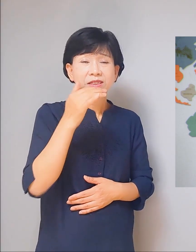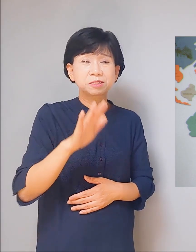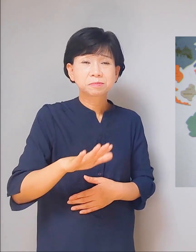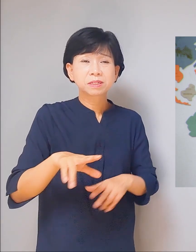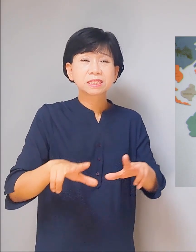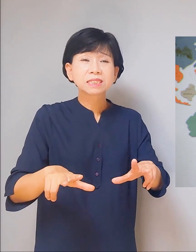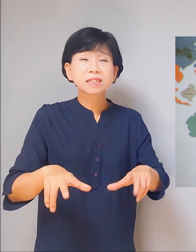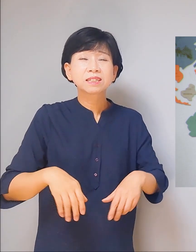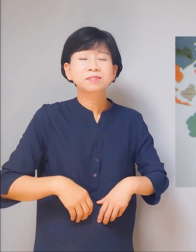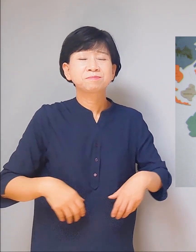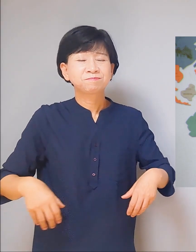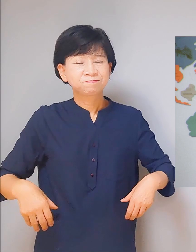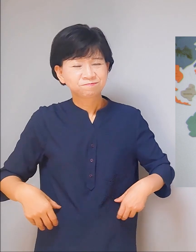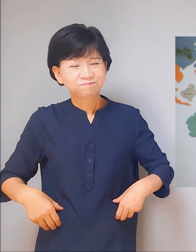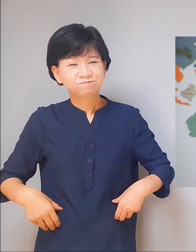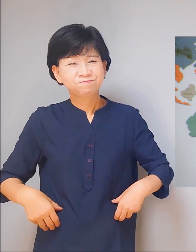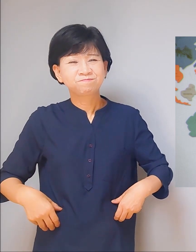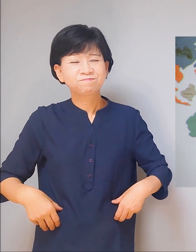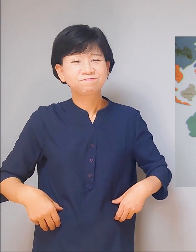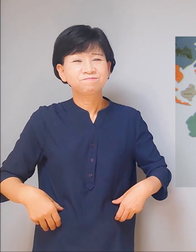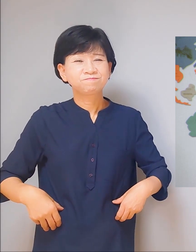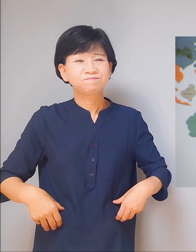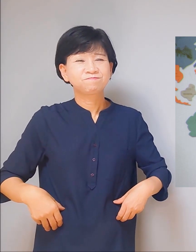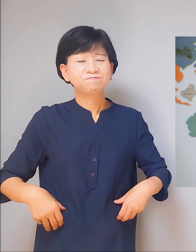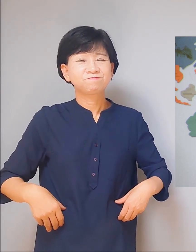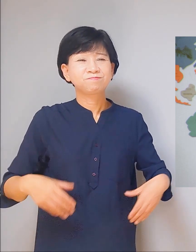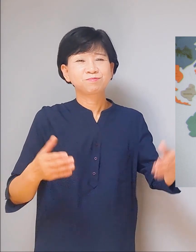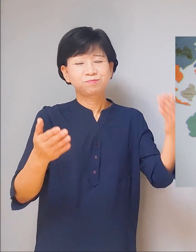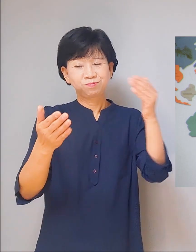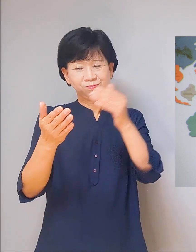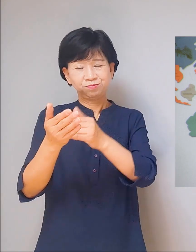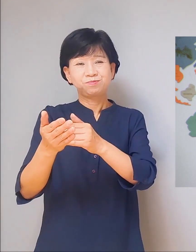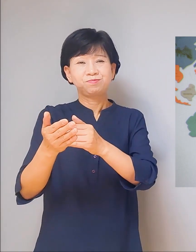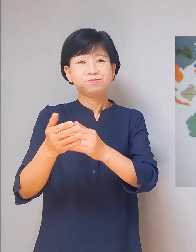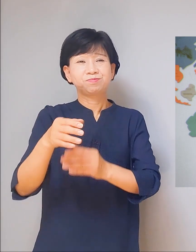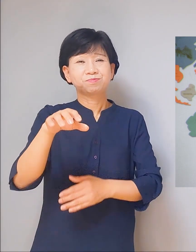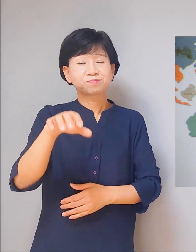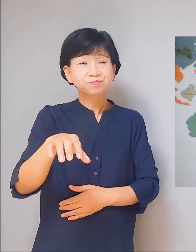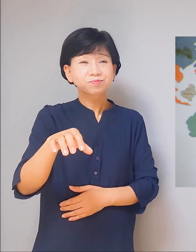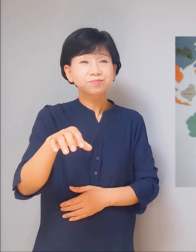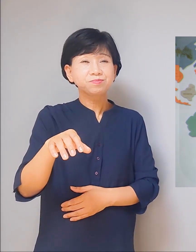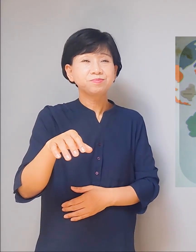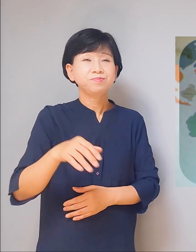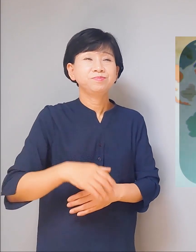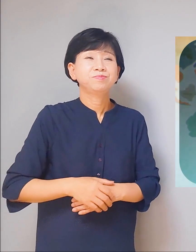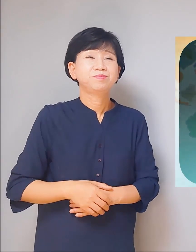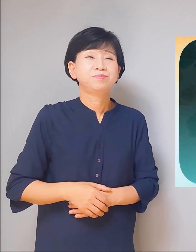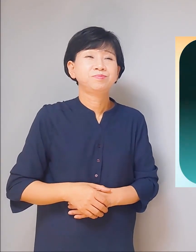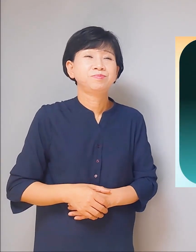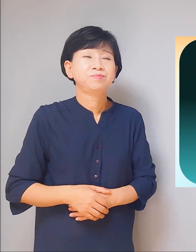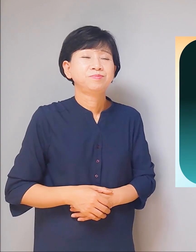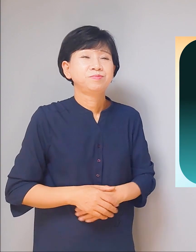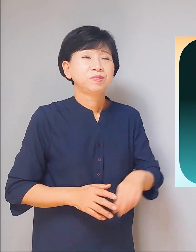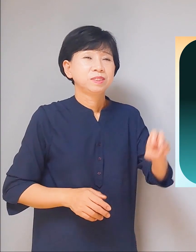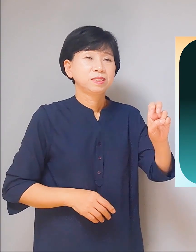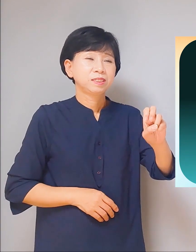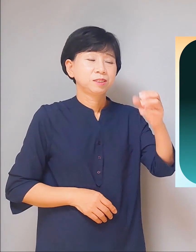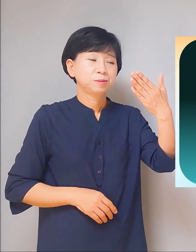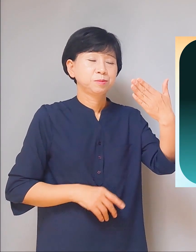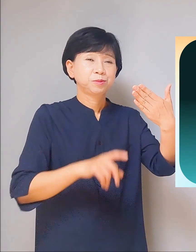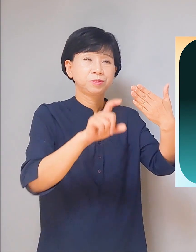당당하게 어딘가에 도착했습니다. 야곱 그가 도착한 이곳은 어디일까요? 오늘 2절 한번 볼까요?